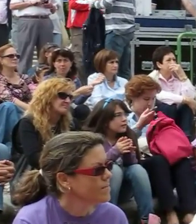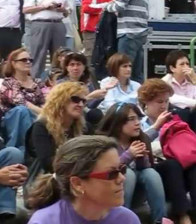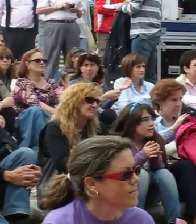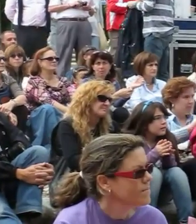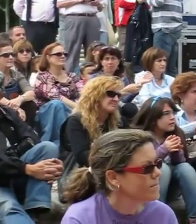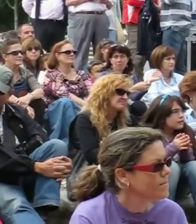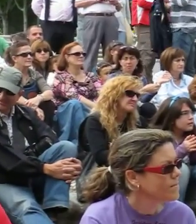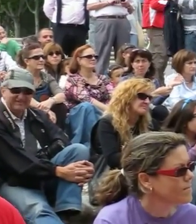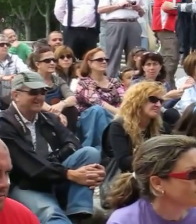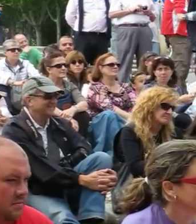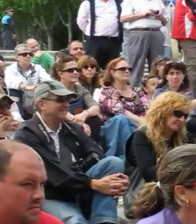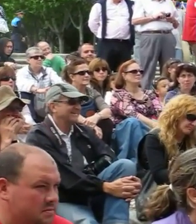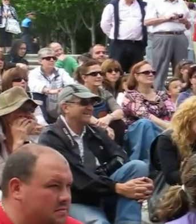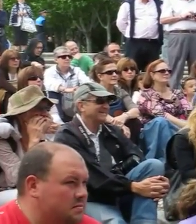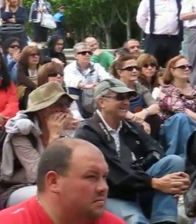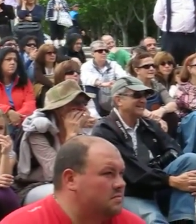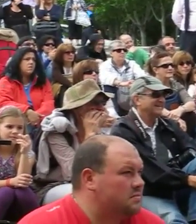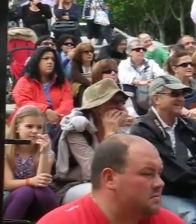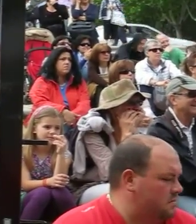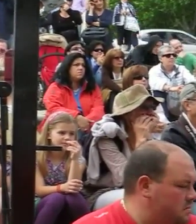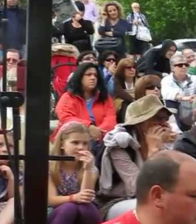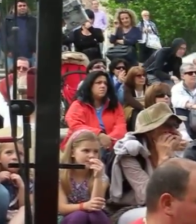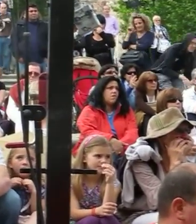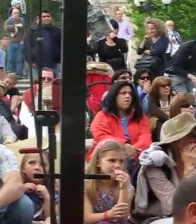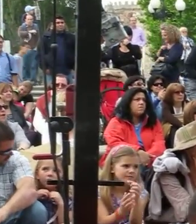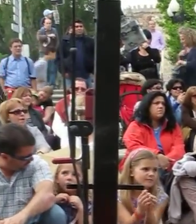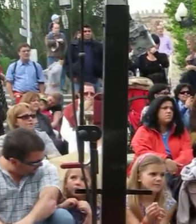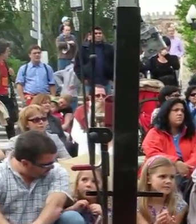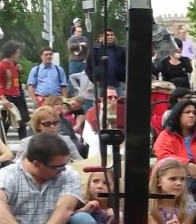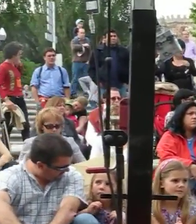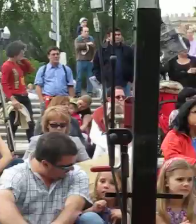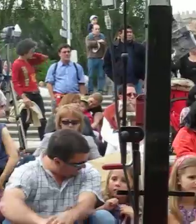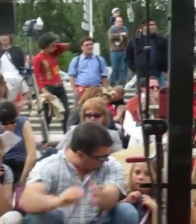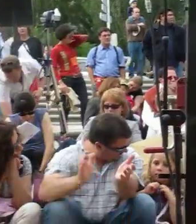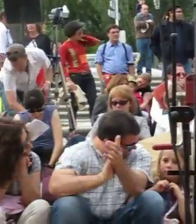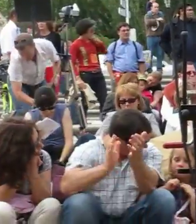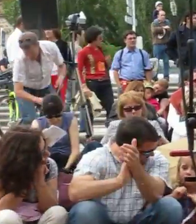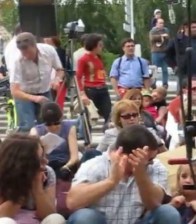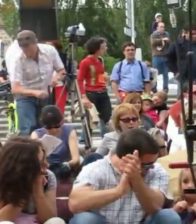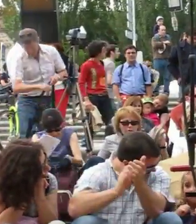plaza de Adolfo Suárez para ver la siguiente historia. ¡Muchas gracias de nuevo!